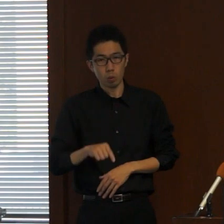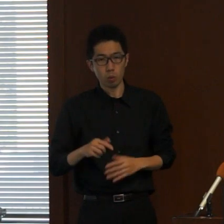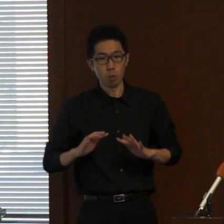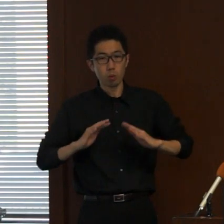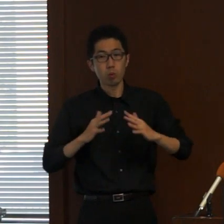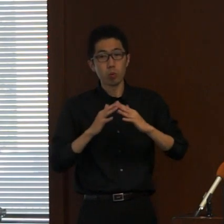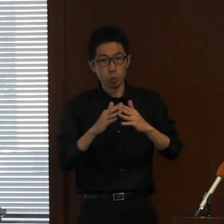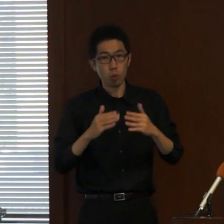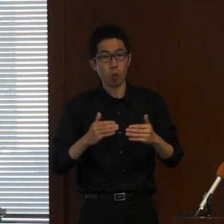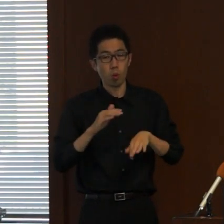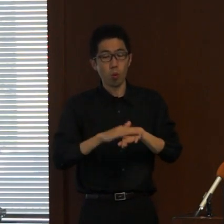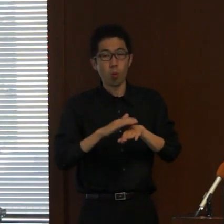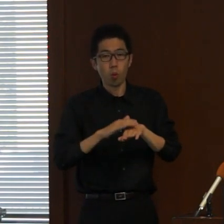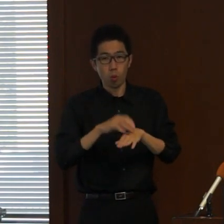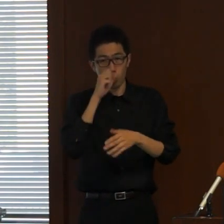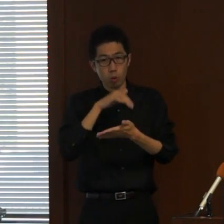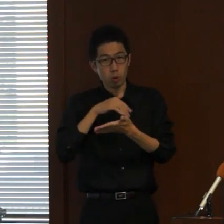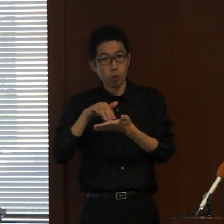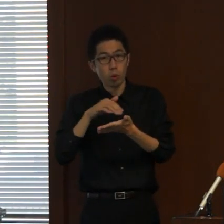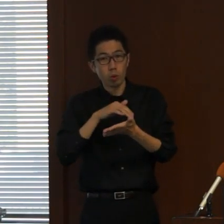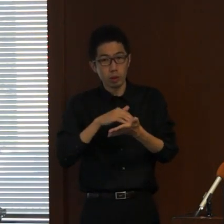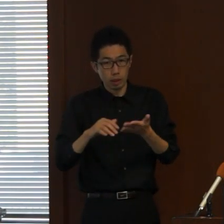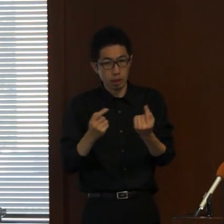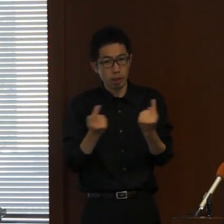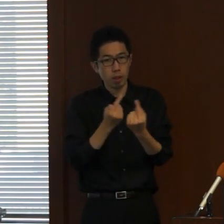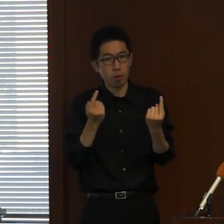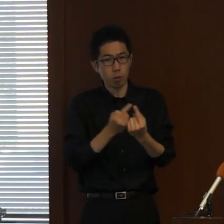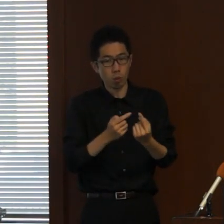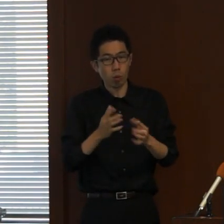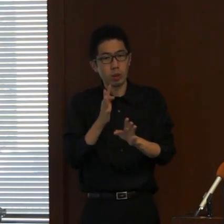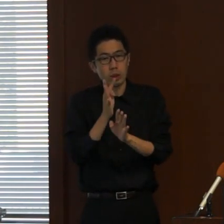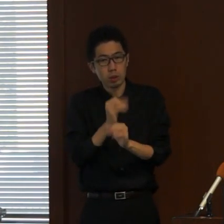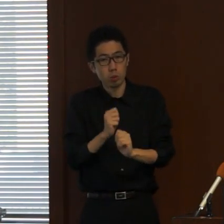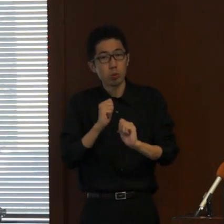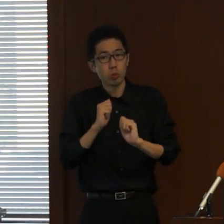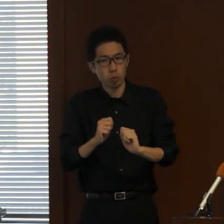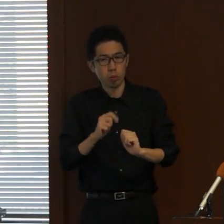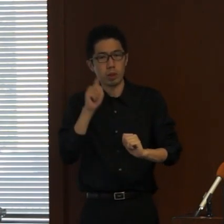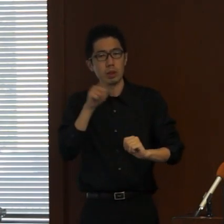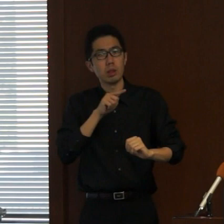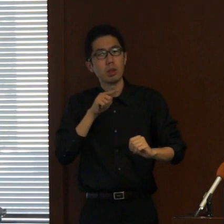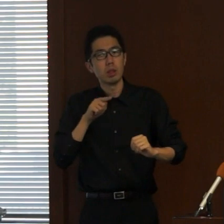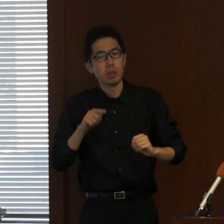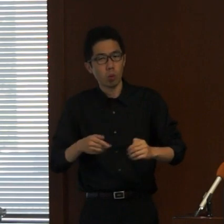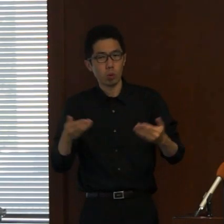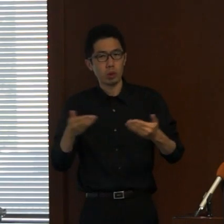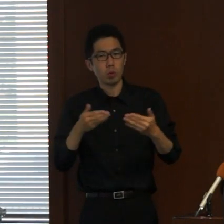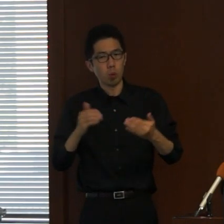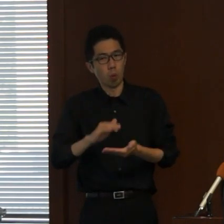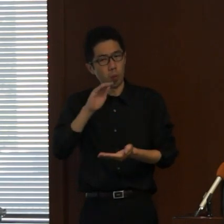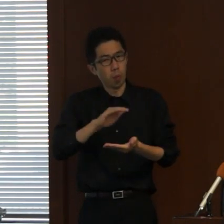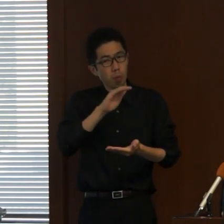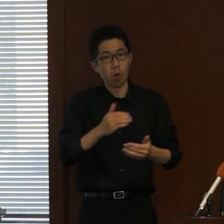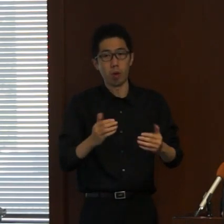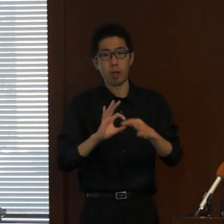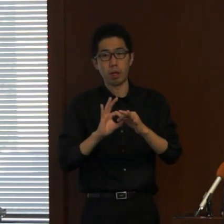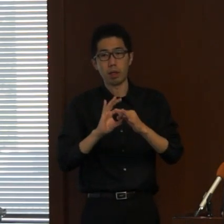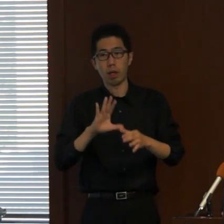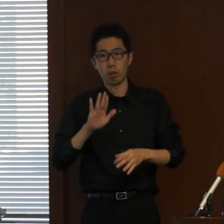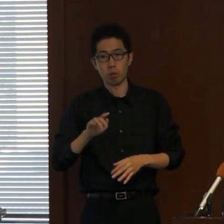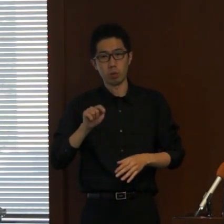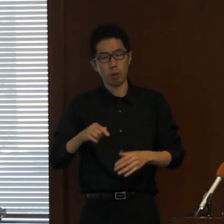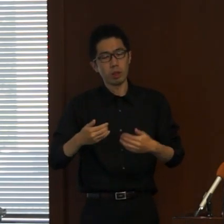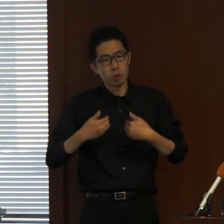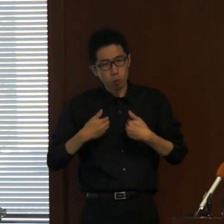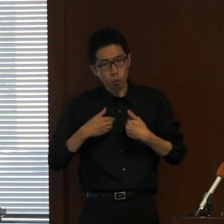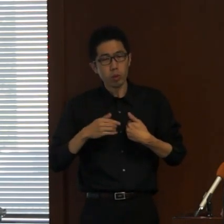つ予算に反映するのかしないのか、そういったところの検討は必要だと認識しています。